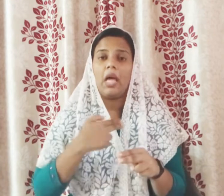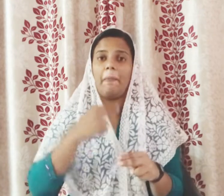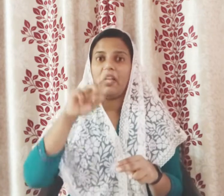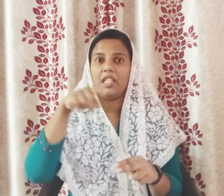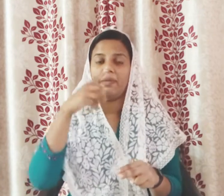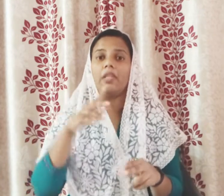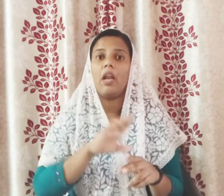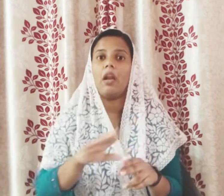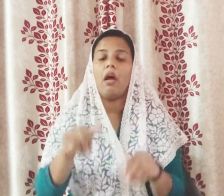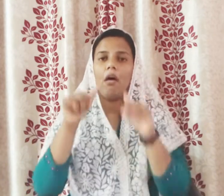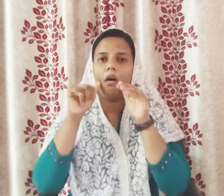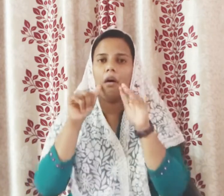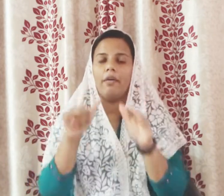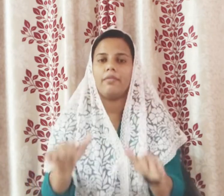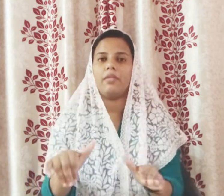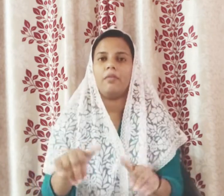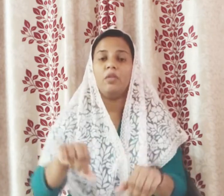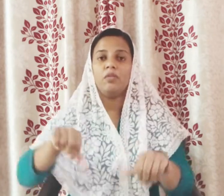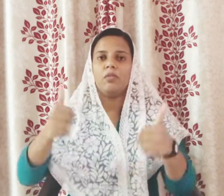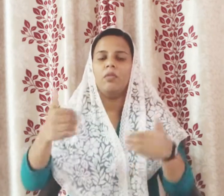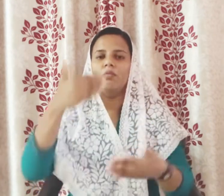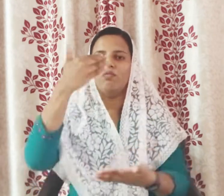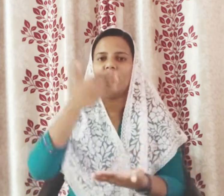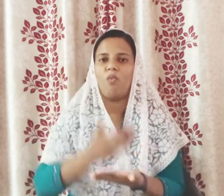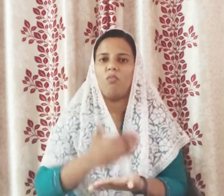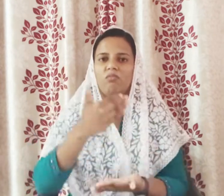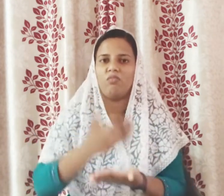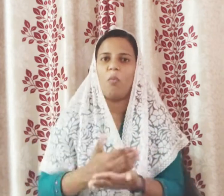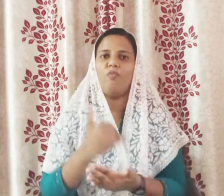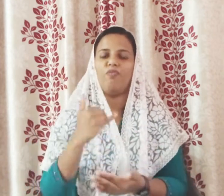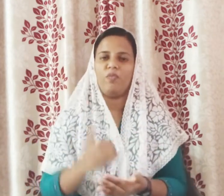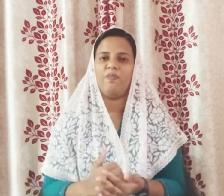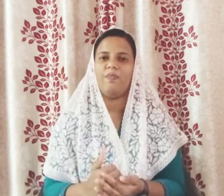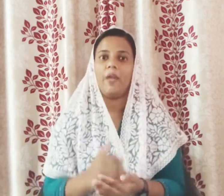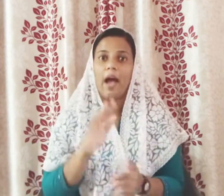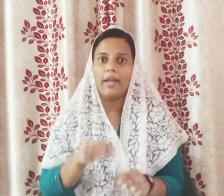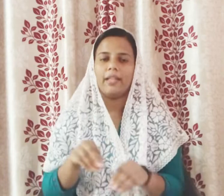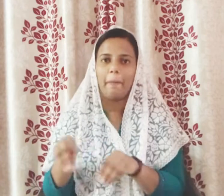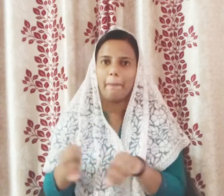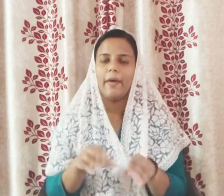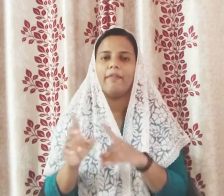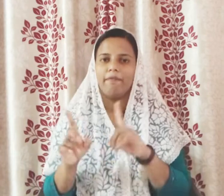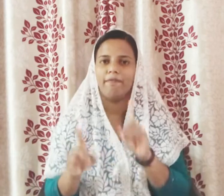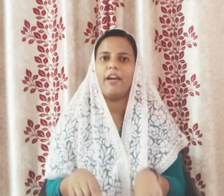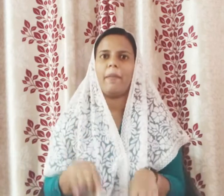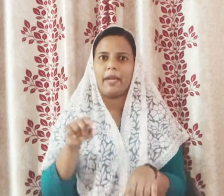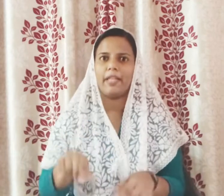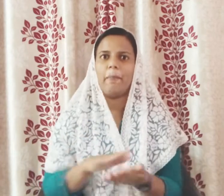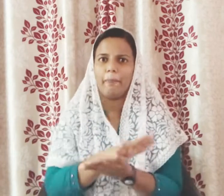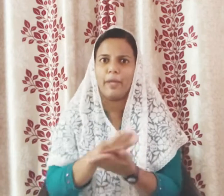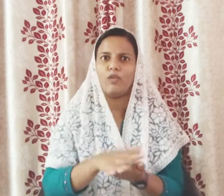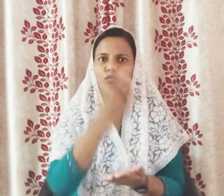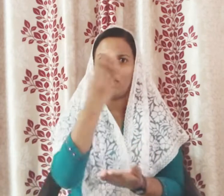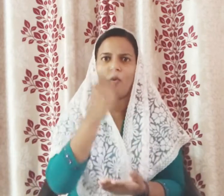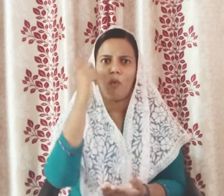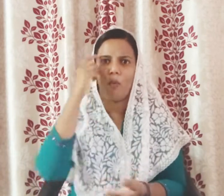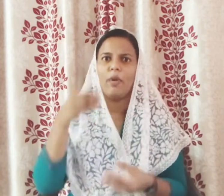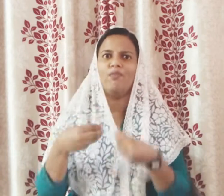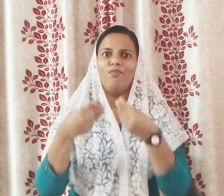അത് നമ്മുടെ ജീവിതത്തിലും അനുഗ്രഹത്തിനും വിജയത്തിനും തടസ്സമാകും. അപ്പോൾ അതെടുത്തു മാറ്റാൻ പരിശുദ്ധാത്മാവ് ഇന്ന് പ്രവാചകൻ നമ്മളെ ഓർപ്പിക്കുക.